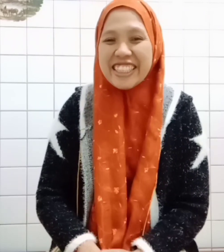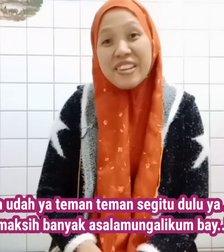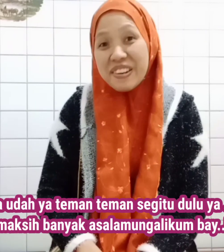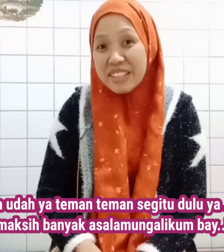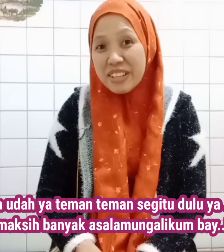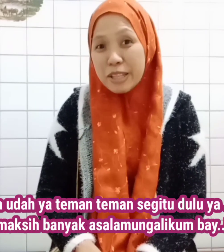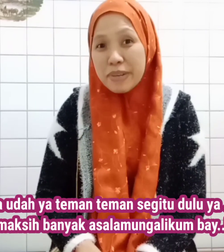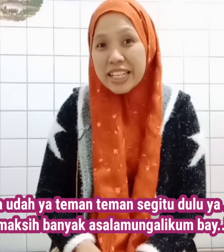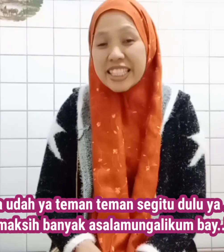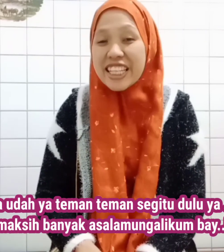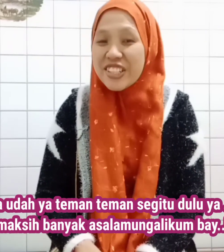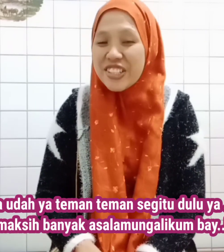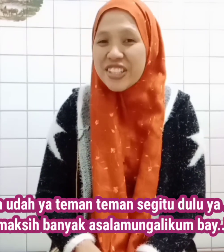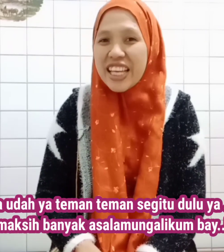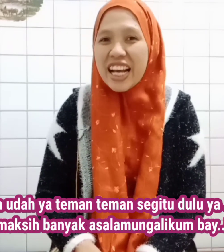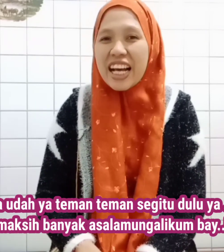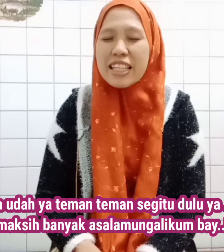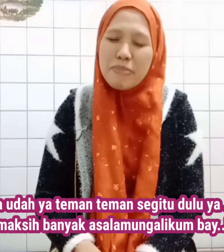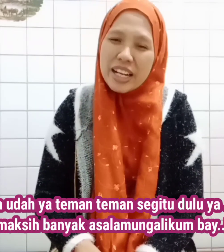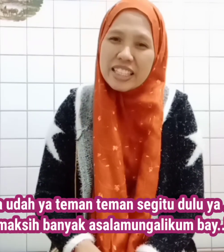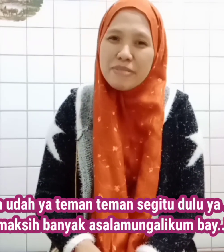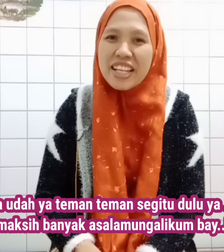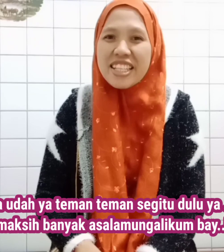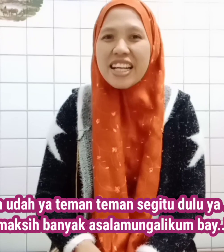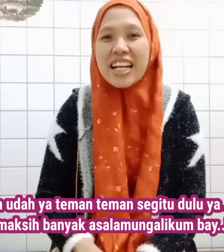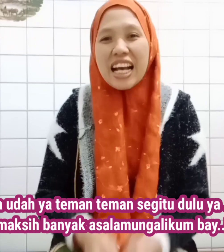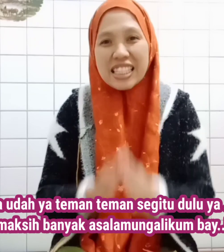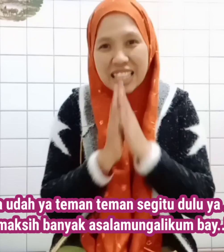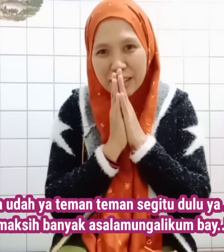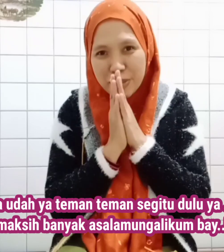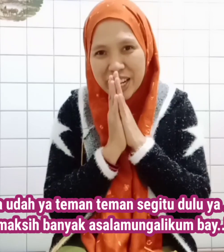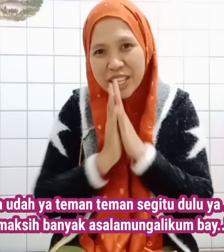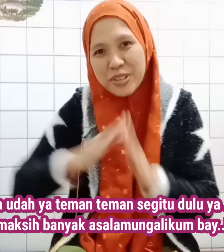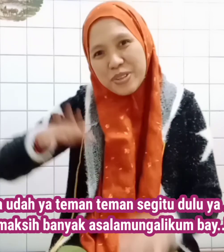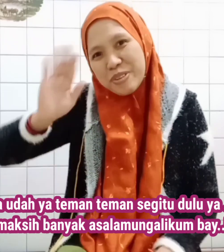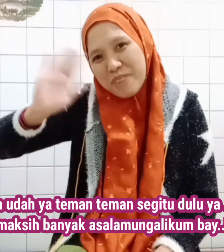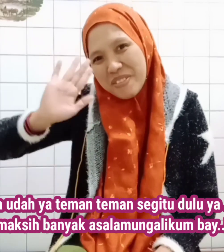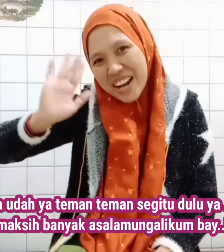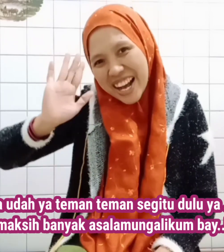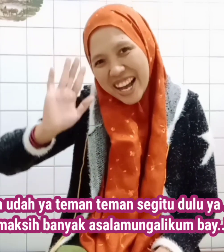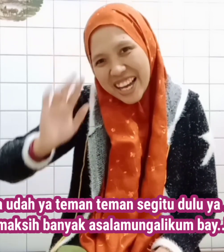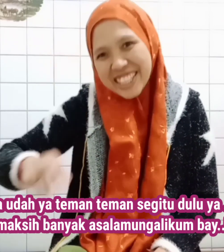Yaudah teman-teman, segitu dulu ya. Terima kasih banyak. Assalamualaikum,